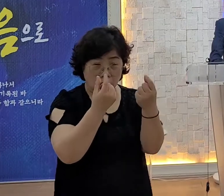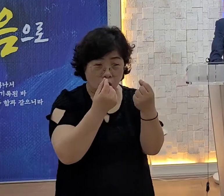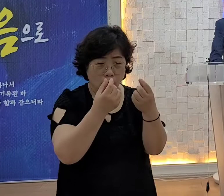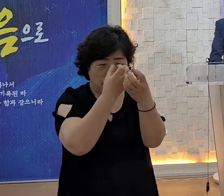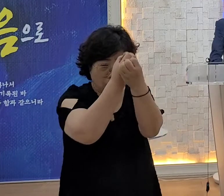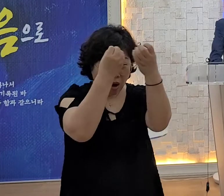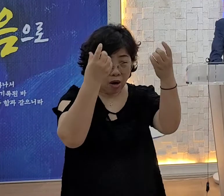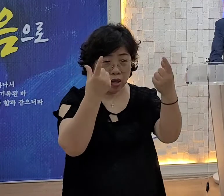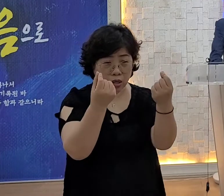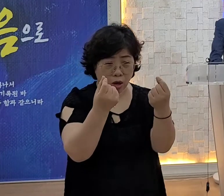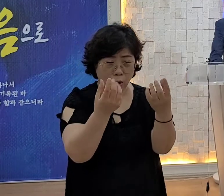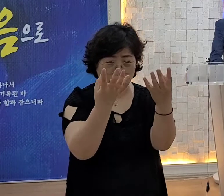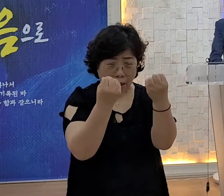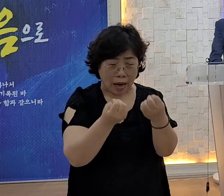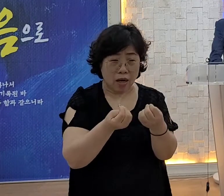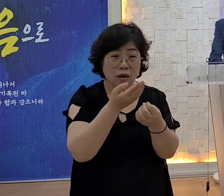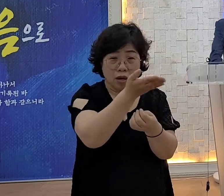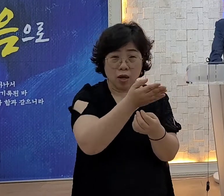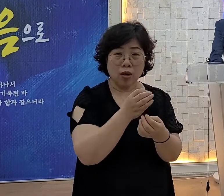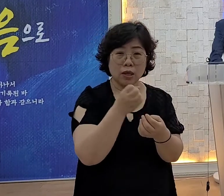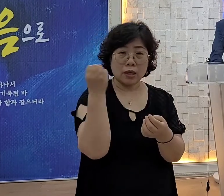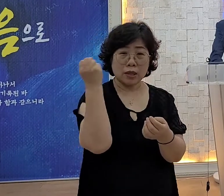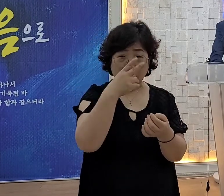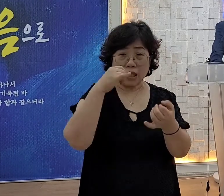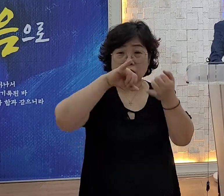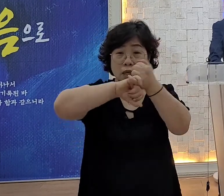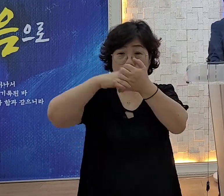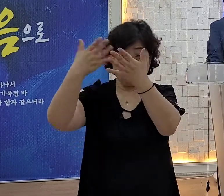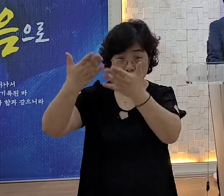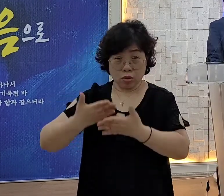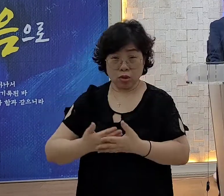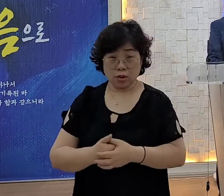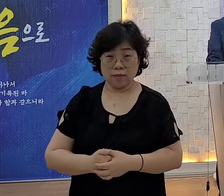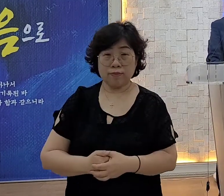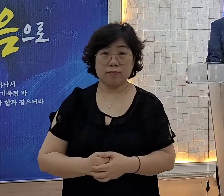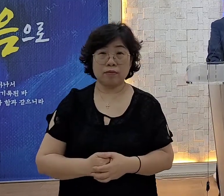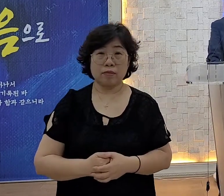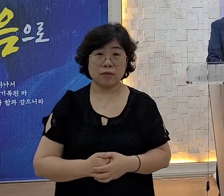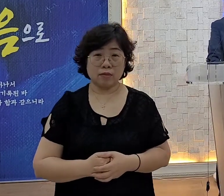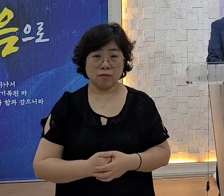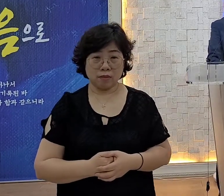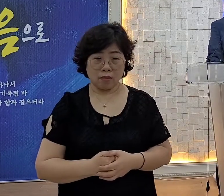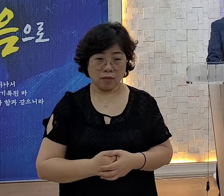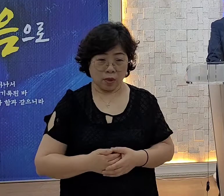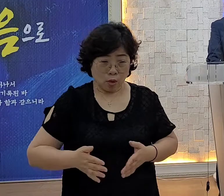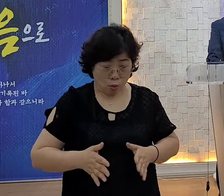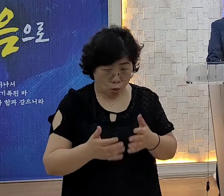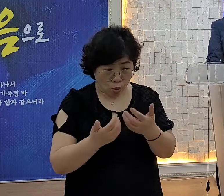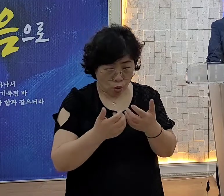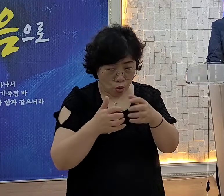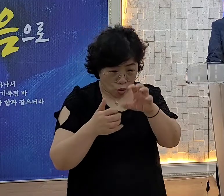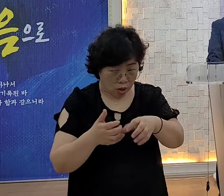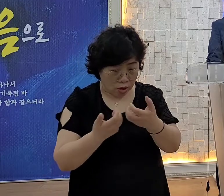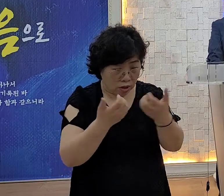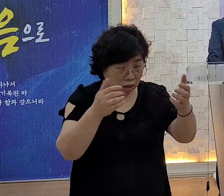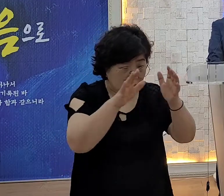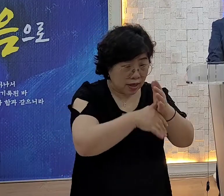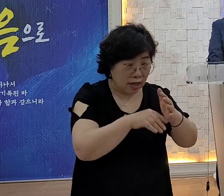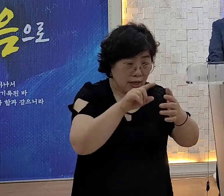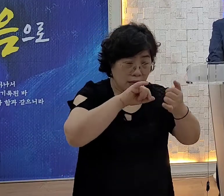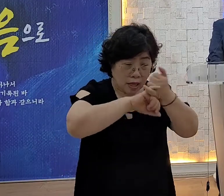상속이에요. 시도 없는데 이러고 있잖아요. 그래서 아브라함이 지금 아무리 하나님이 말을 해도 믿지 않을 것